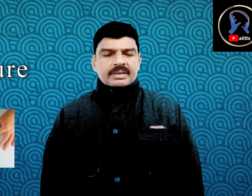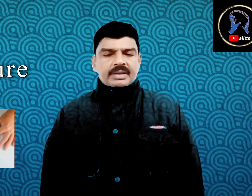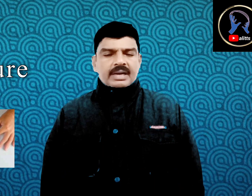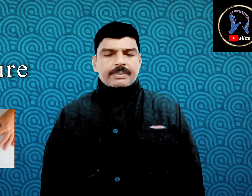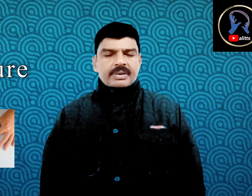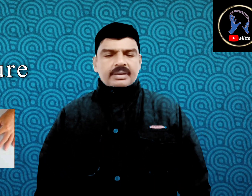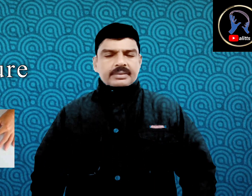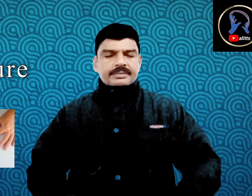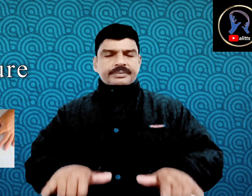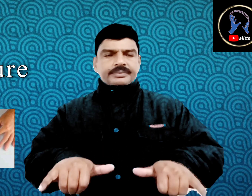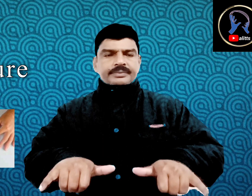नापना